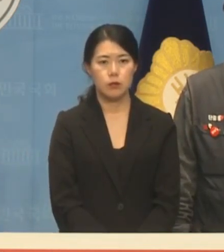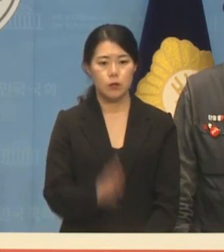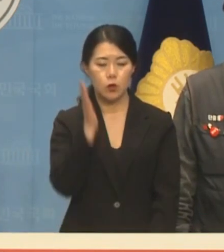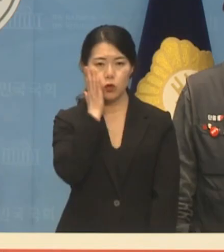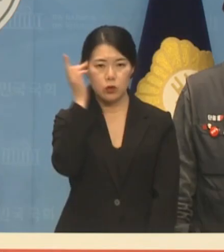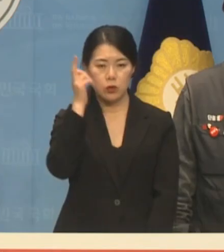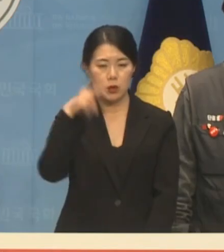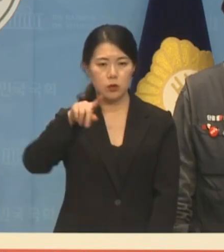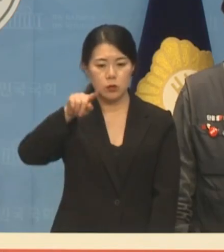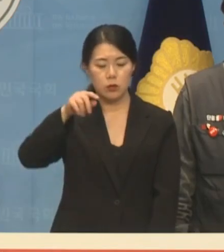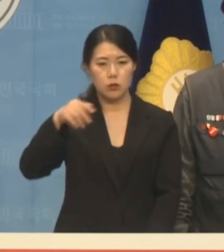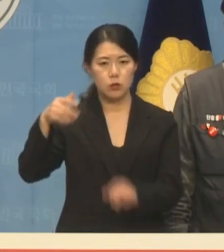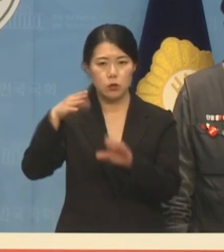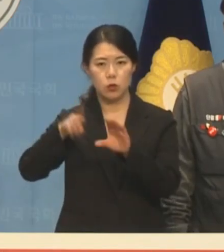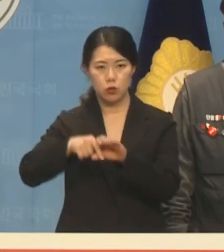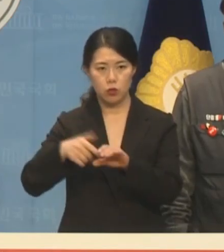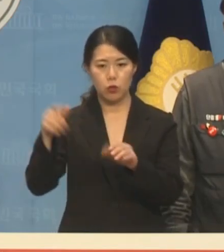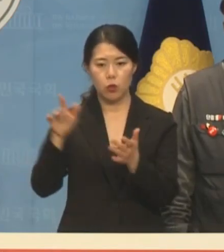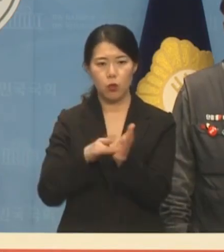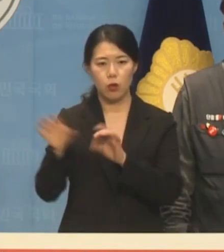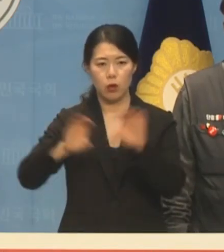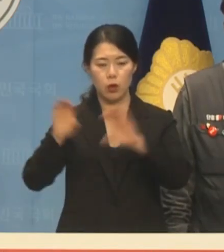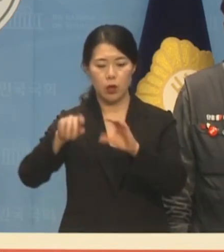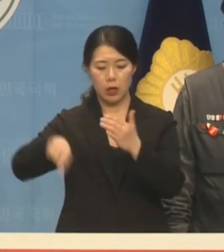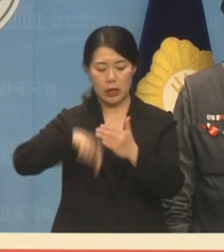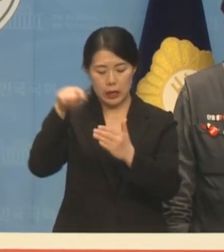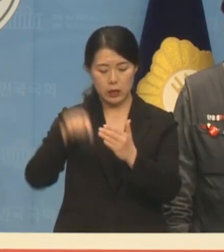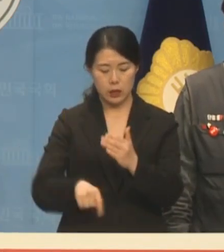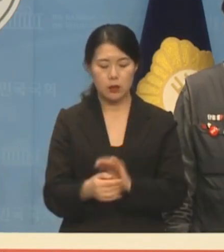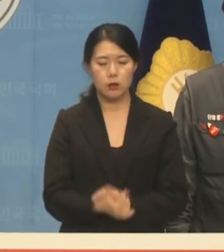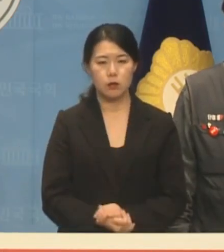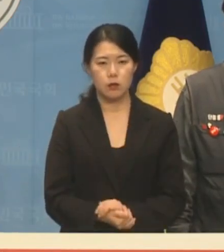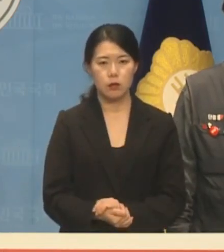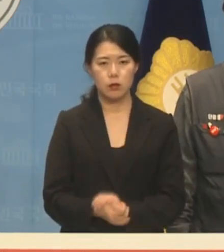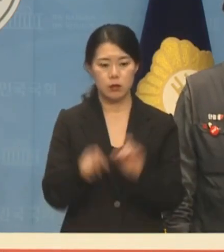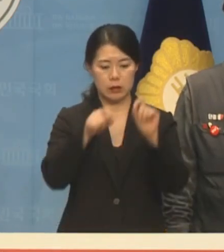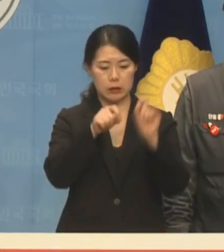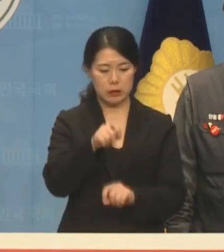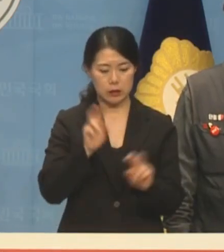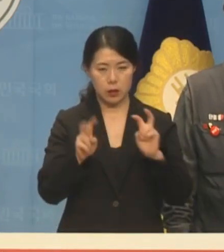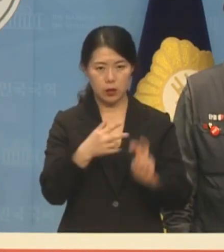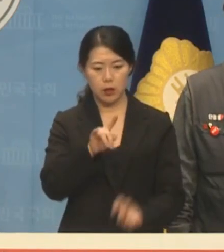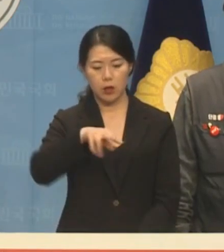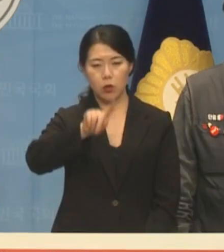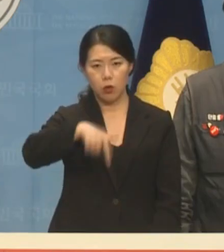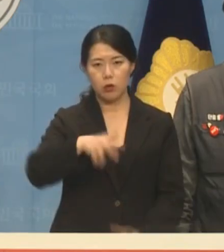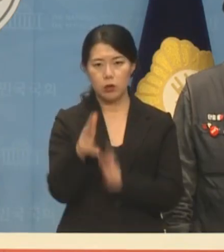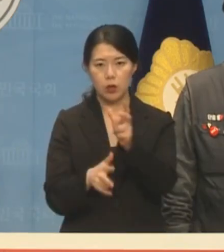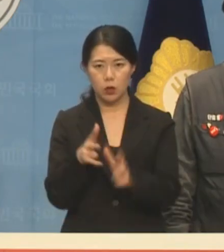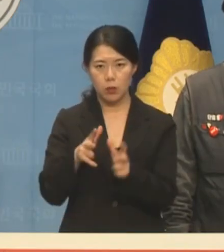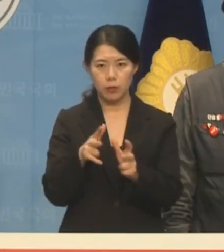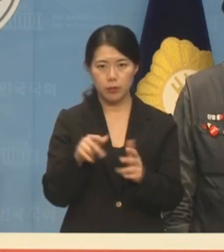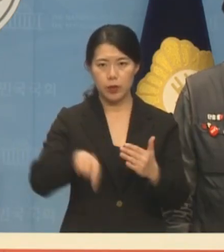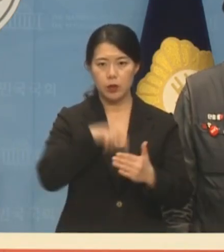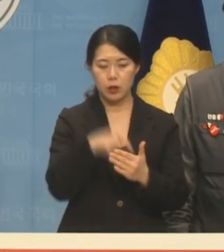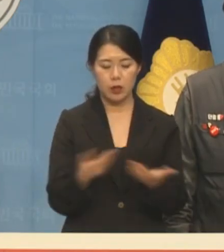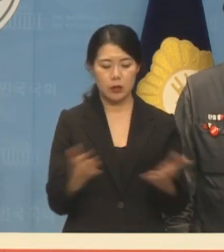울산 석유화학 단지에 위치한 동서석유화학 내 사내 하청업체인 대덕산업 소속